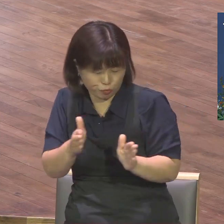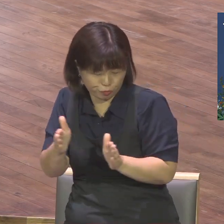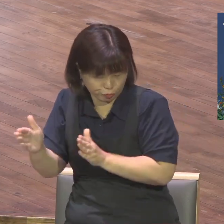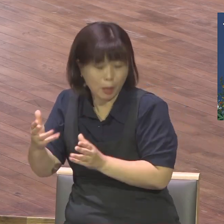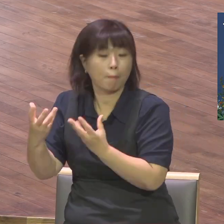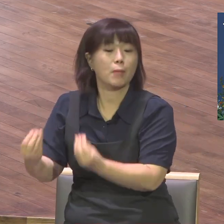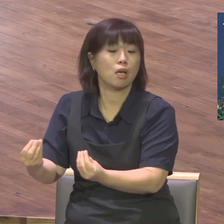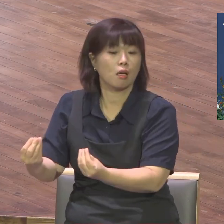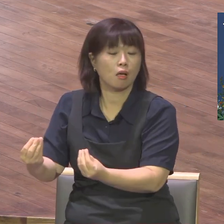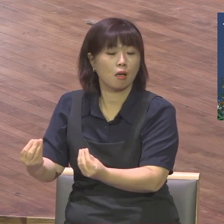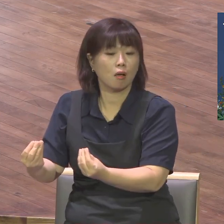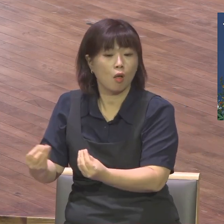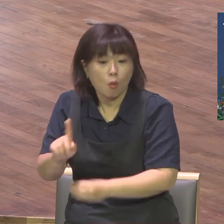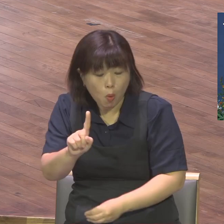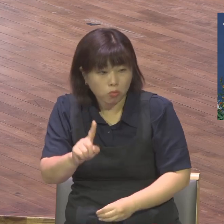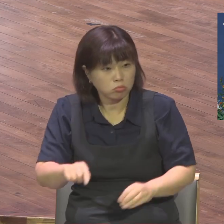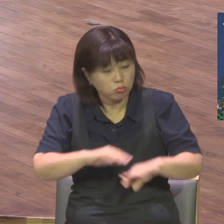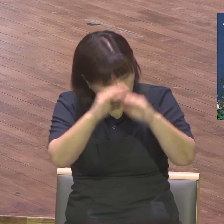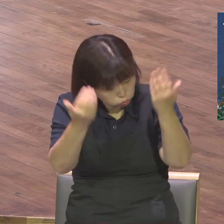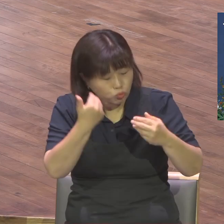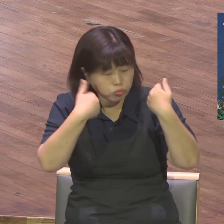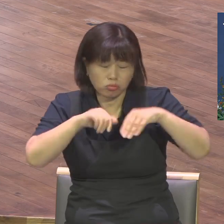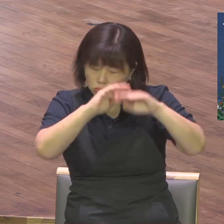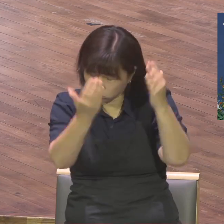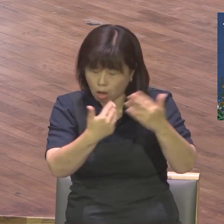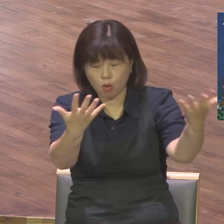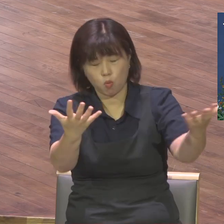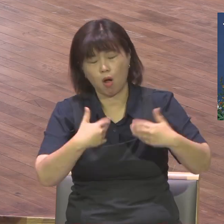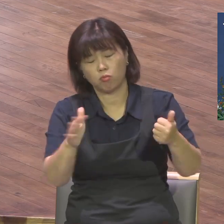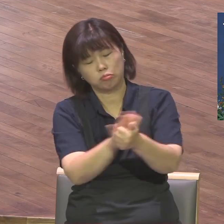교회가 해야 될 일이잖아요. 그거 어떻게 오라 할 수 없잖아요.